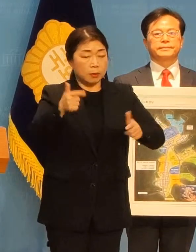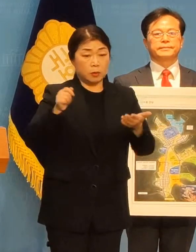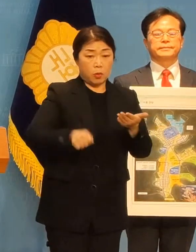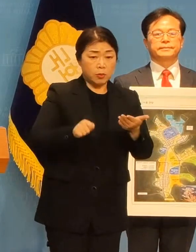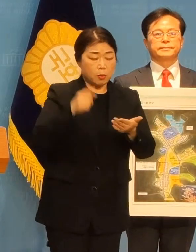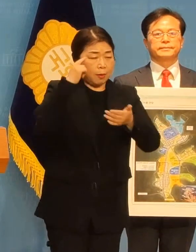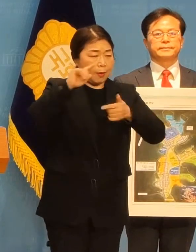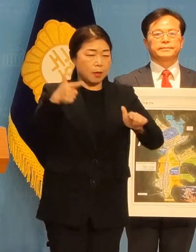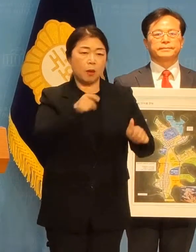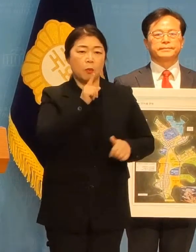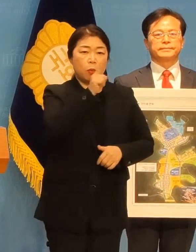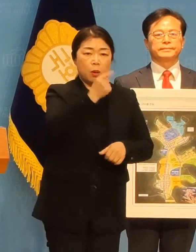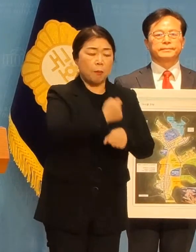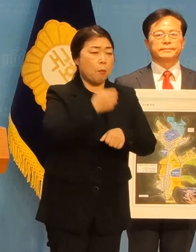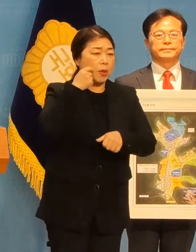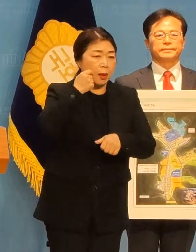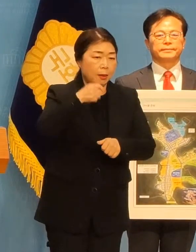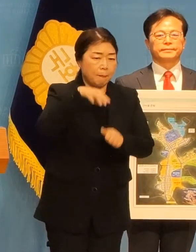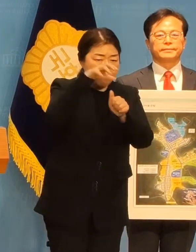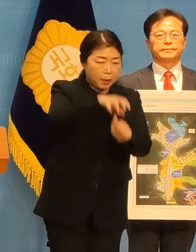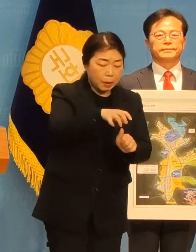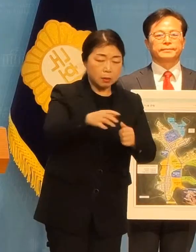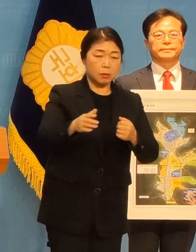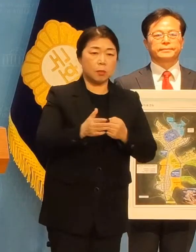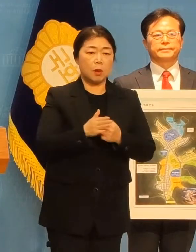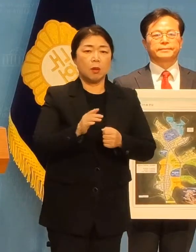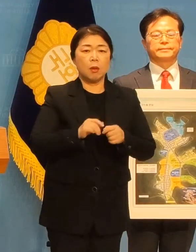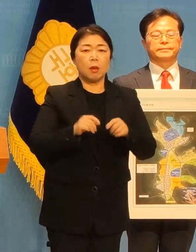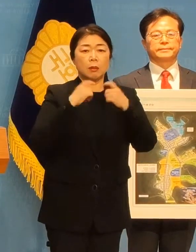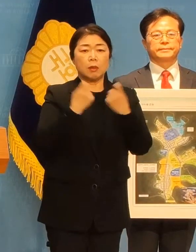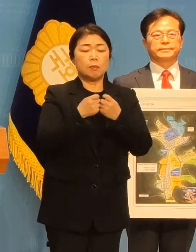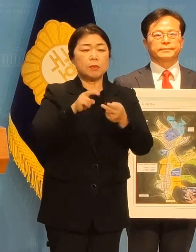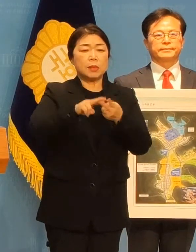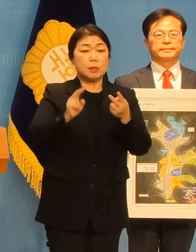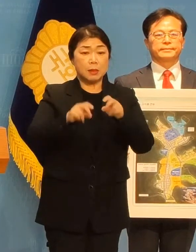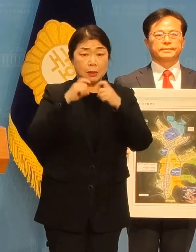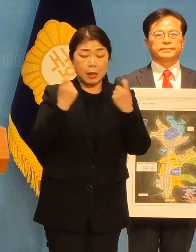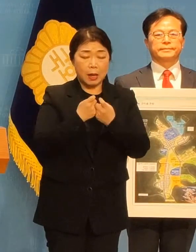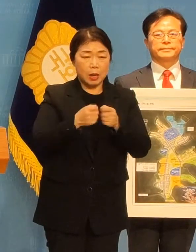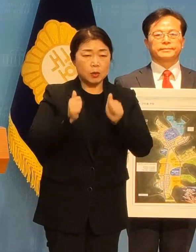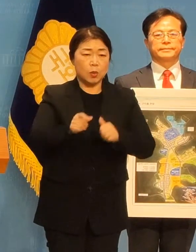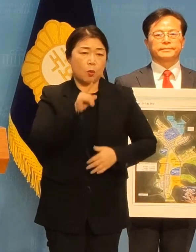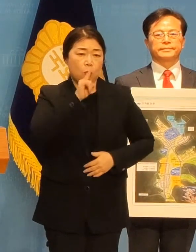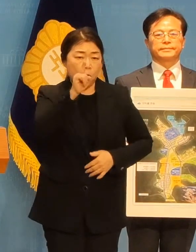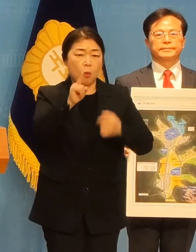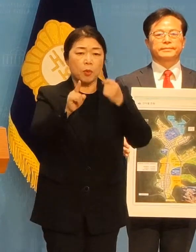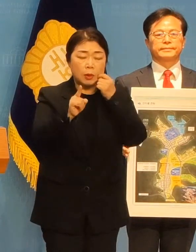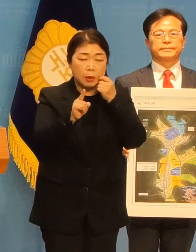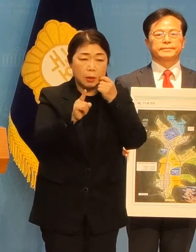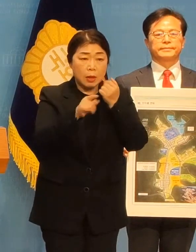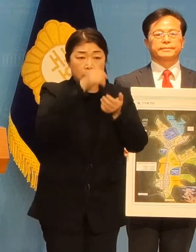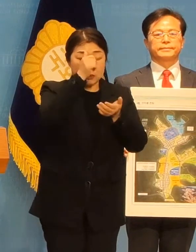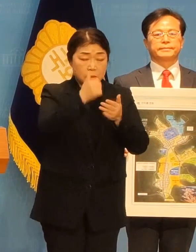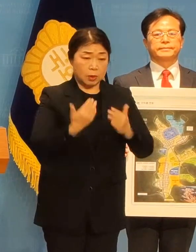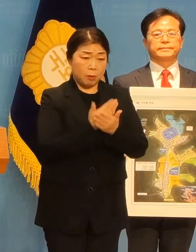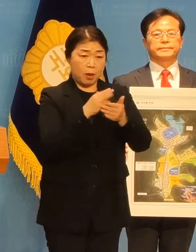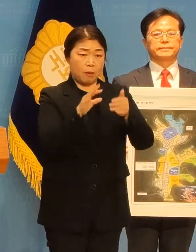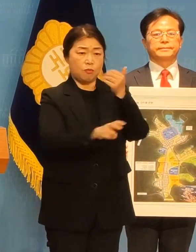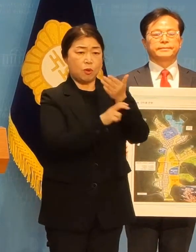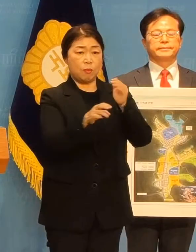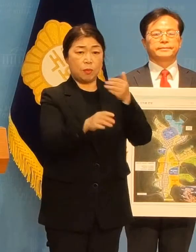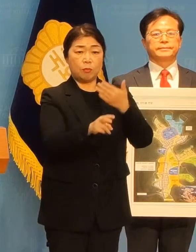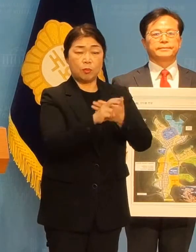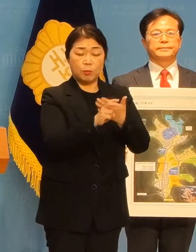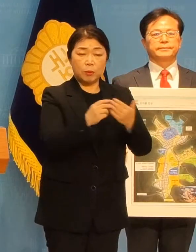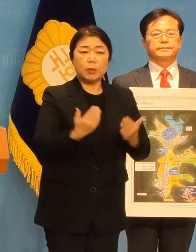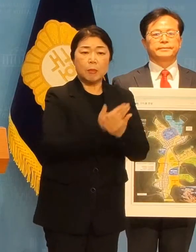통상적 민사소송 절차로는 더 이상 범죄 수익 환수를 위한 승소가 어려워진 상황입니다.